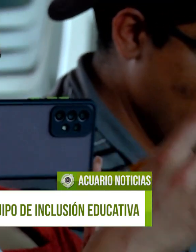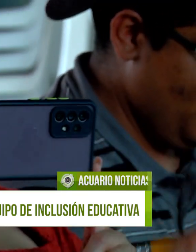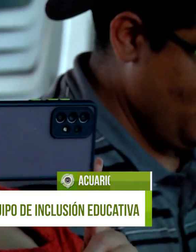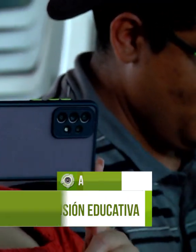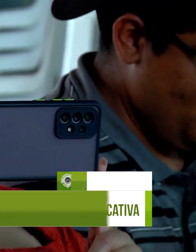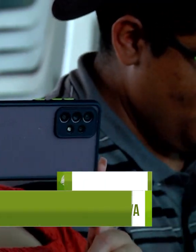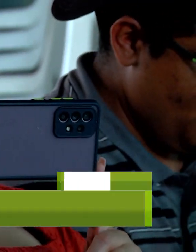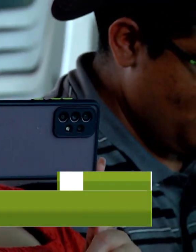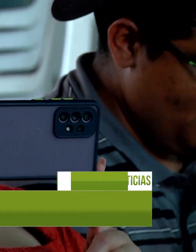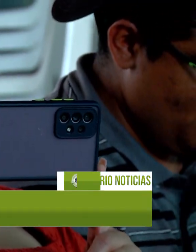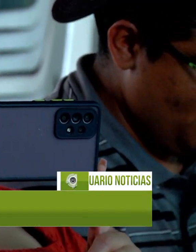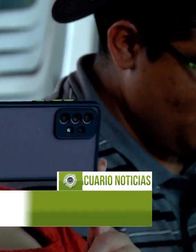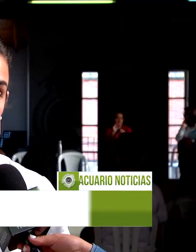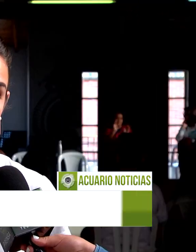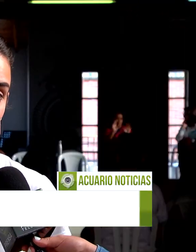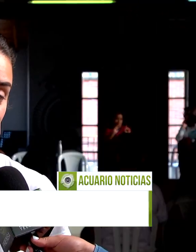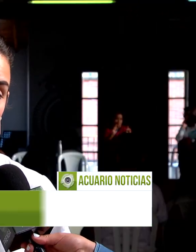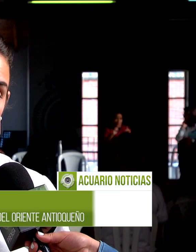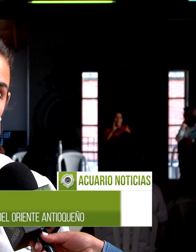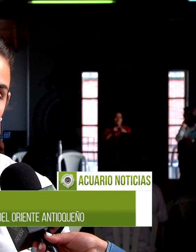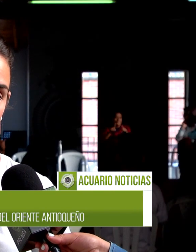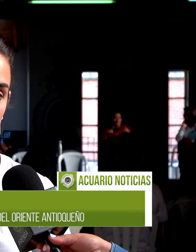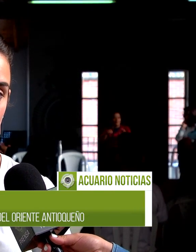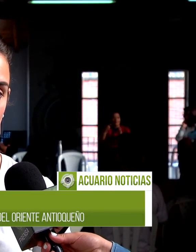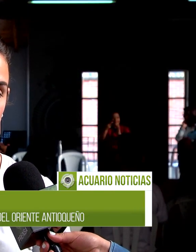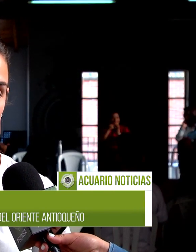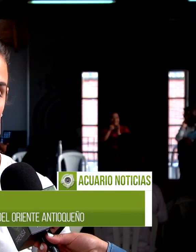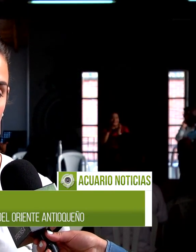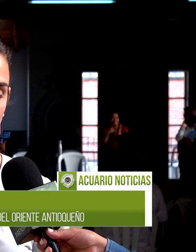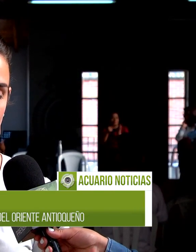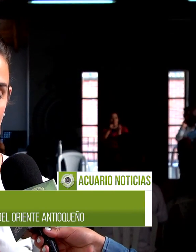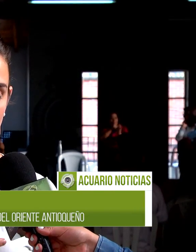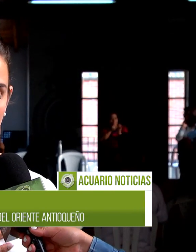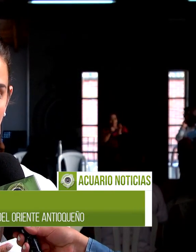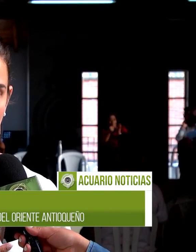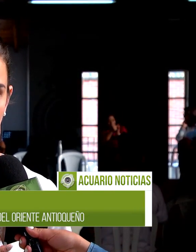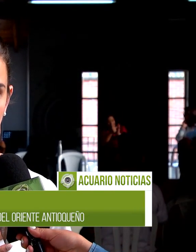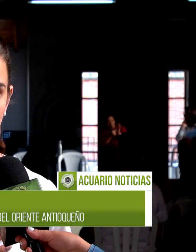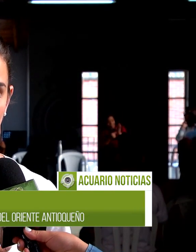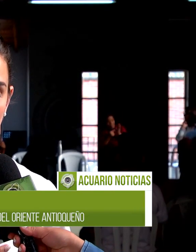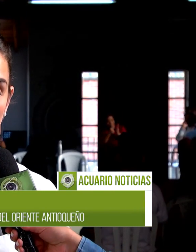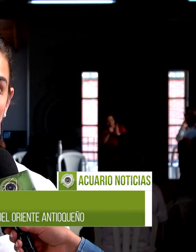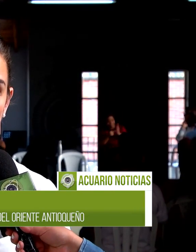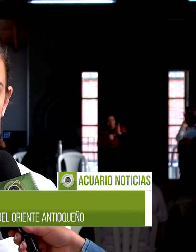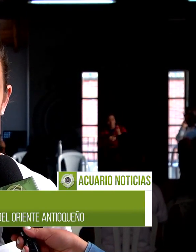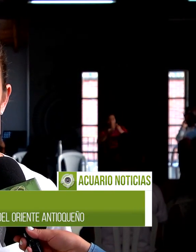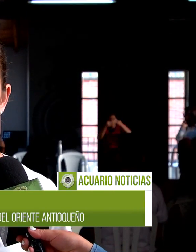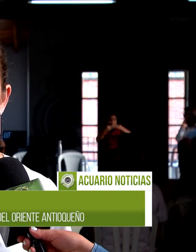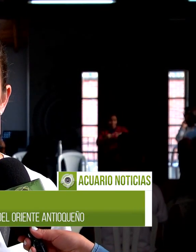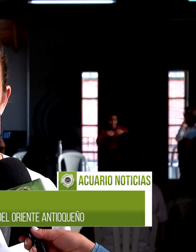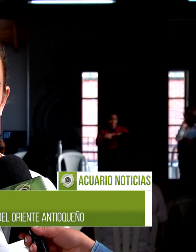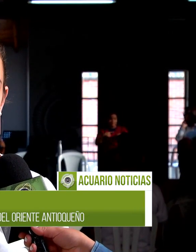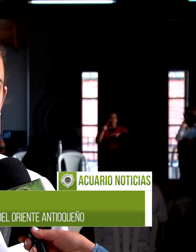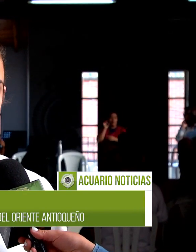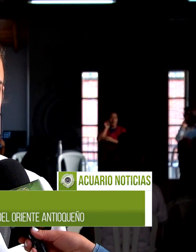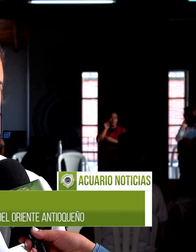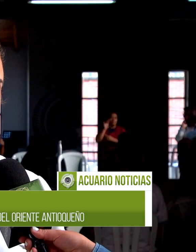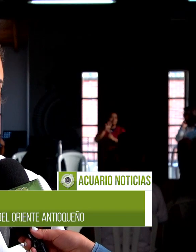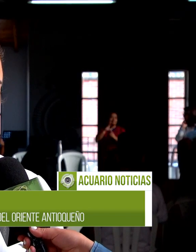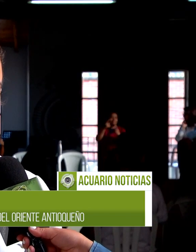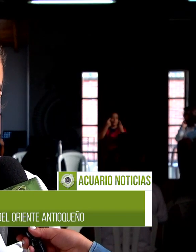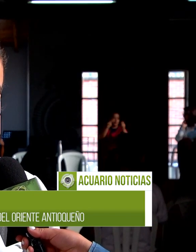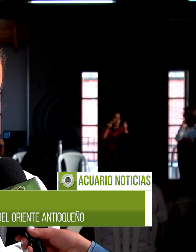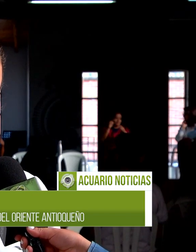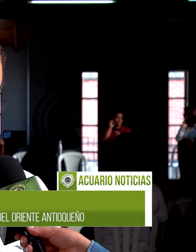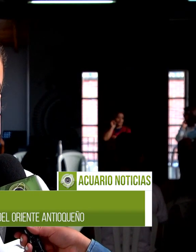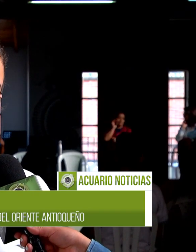año, igual que todos los años, se nos surgen como esas dudas, inquietudes, angustia